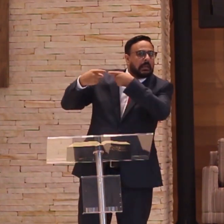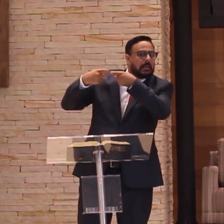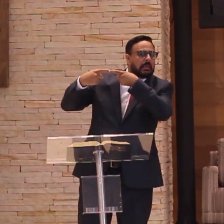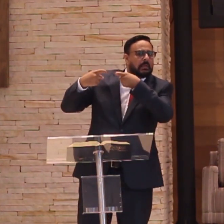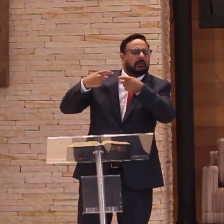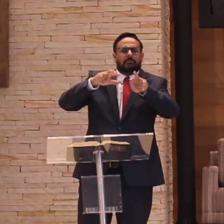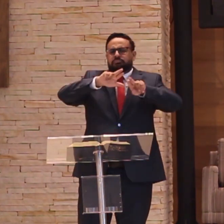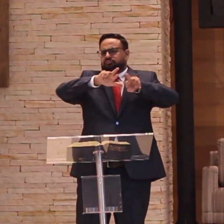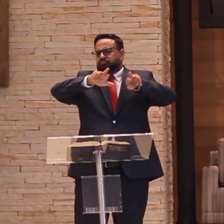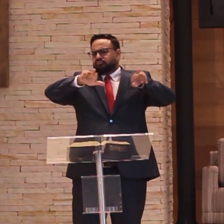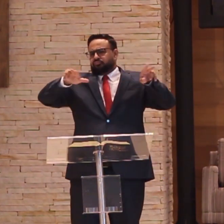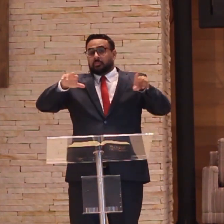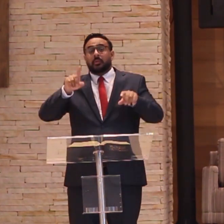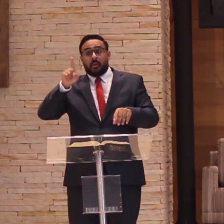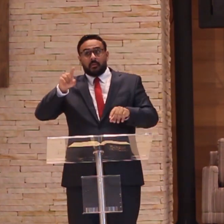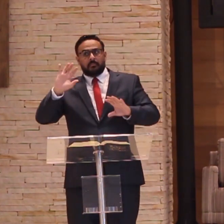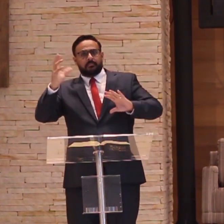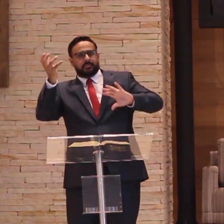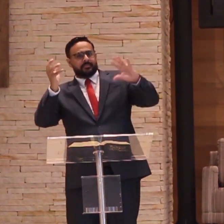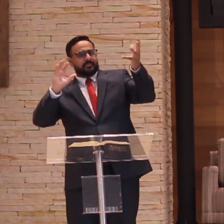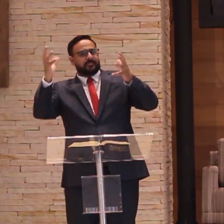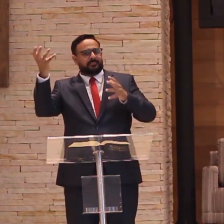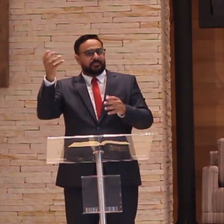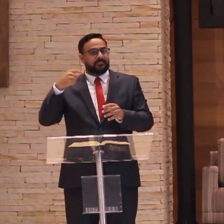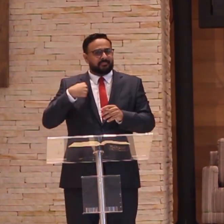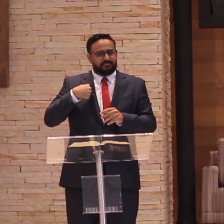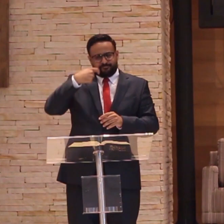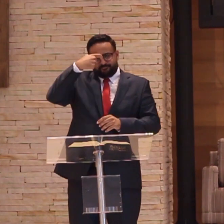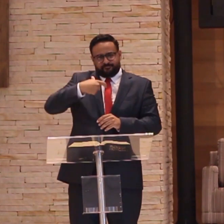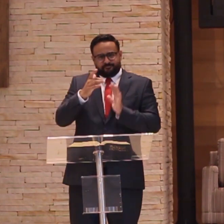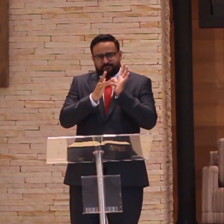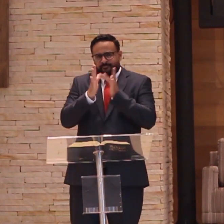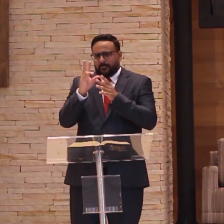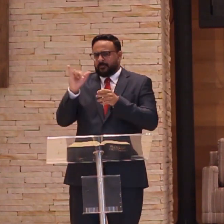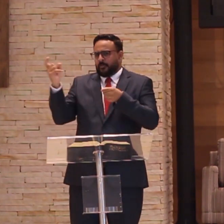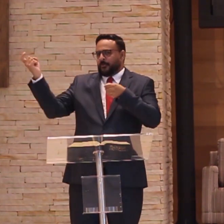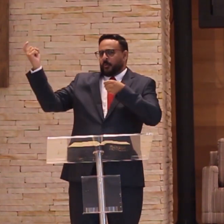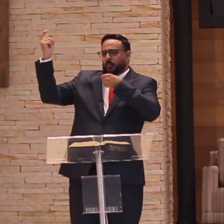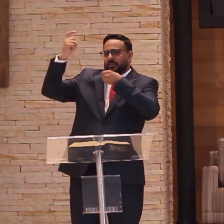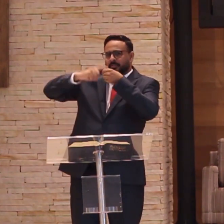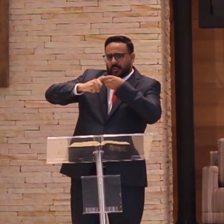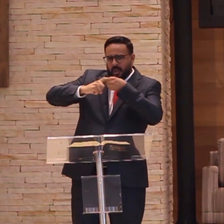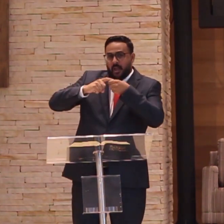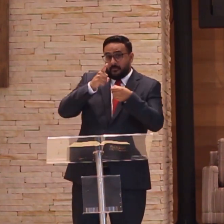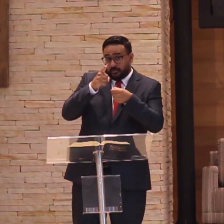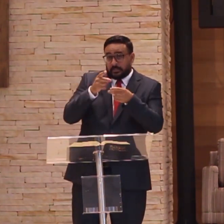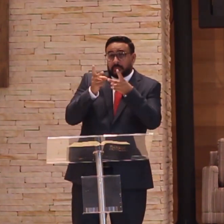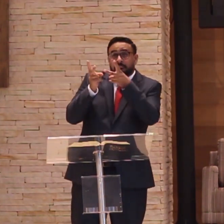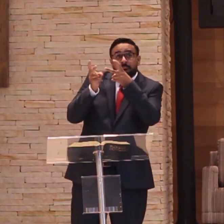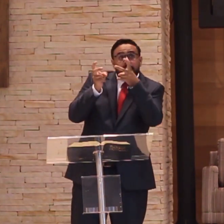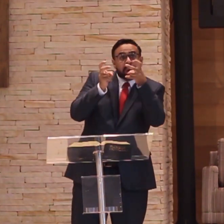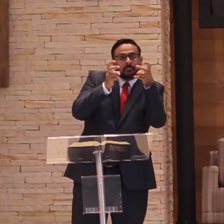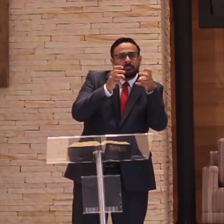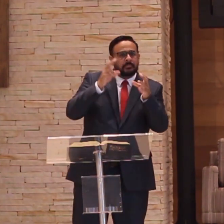falar de terremoto, fome, guerras. Isso são acontecimentos do fim. Significa que